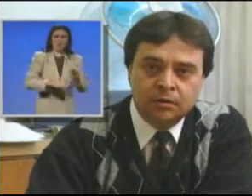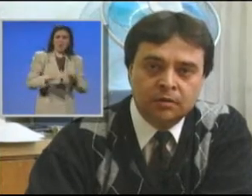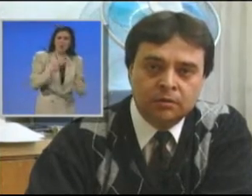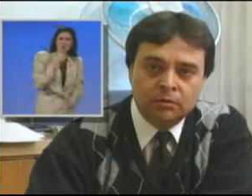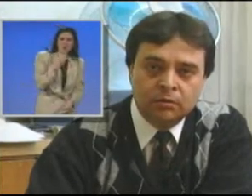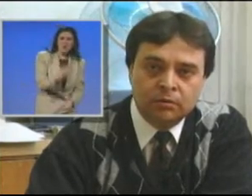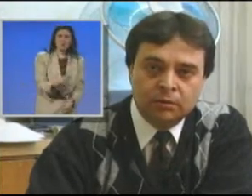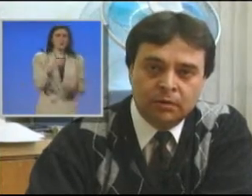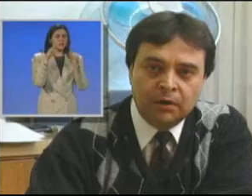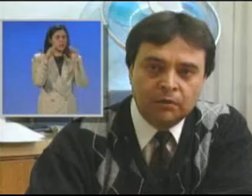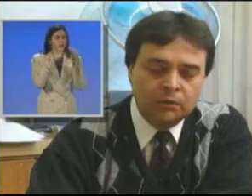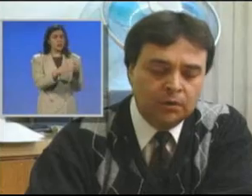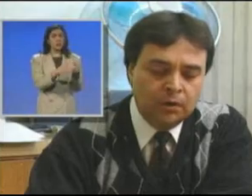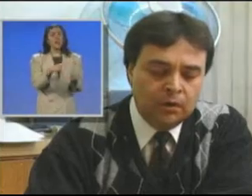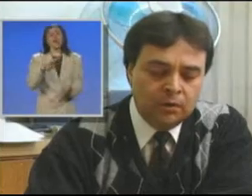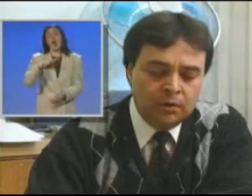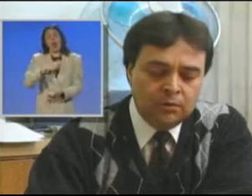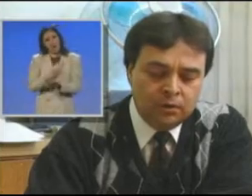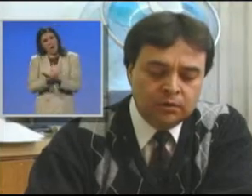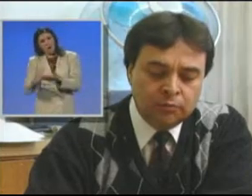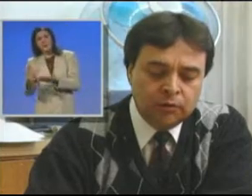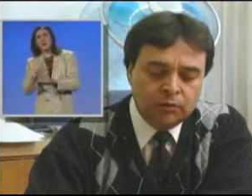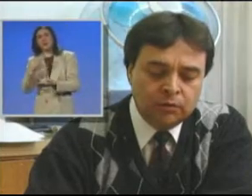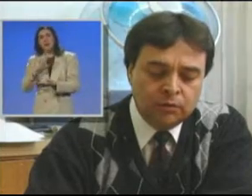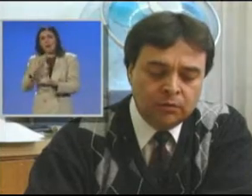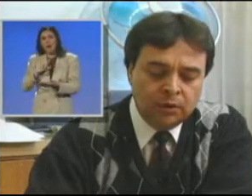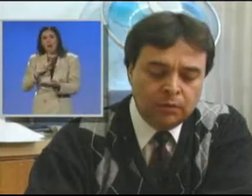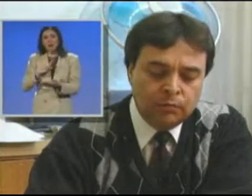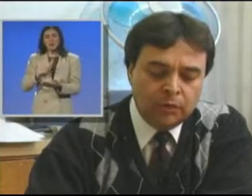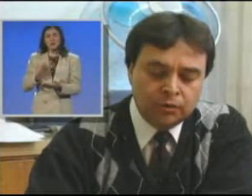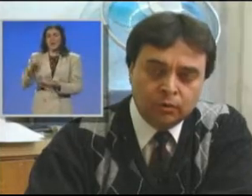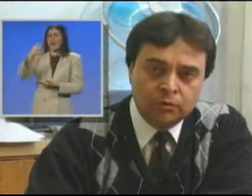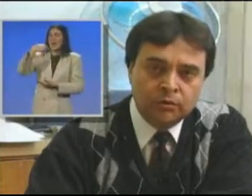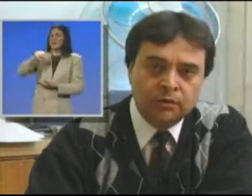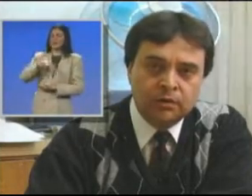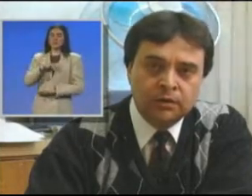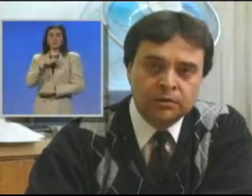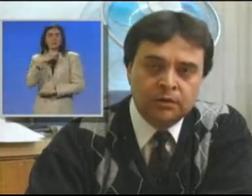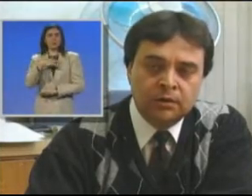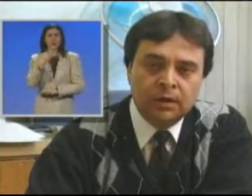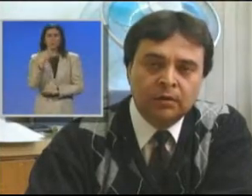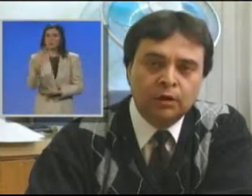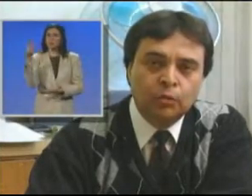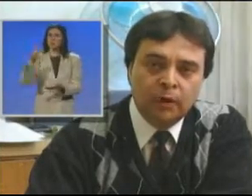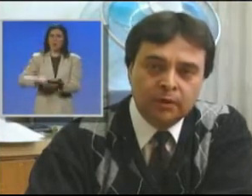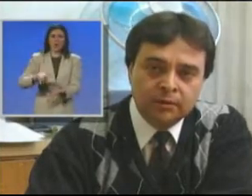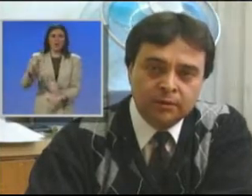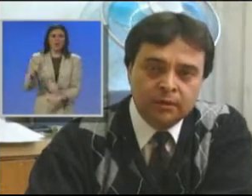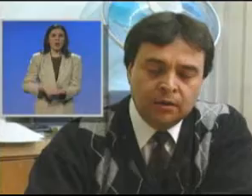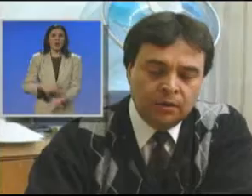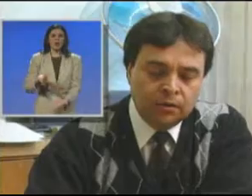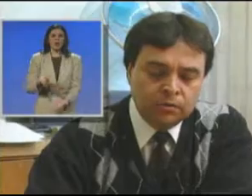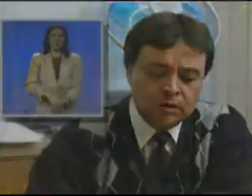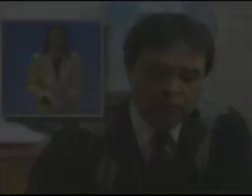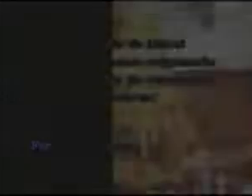excelente que tienen dentro del trabajo, tienen también un nivel aún mayor, que es el de calidad humana.